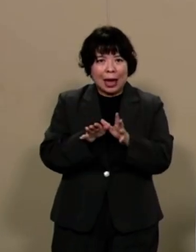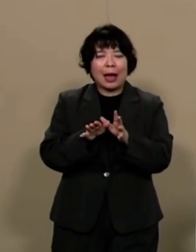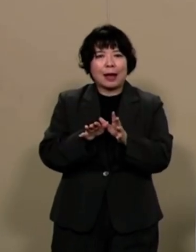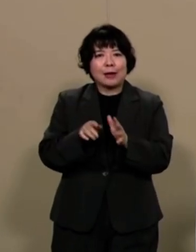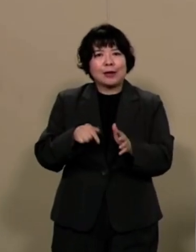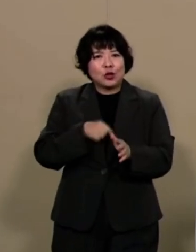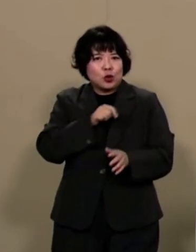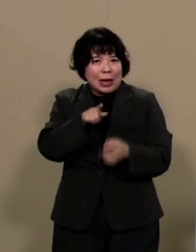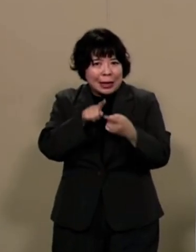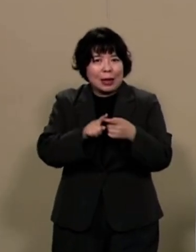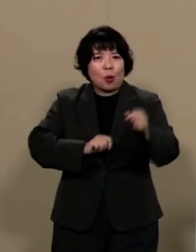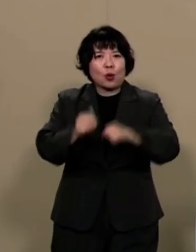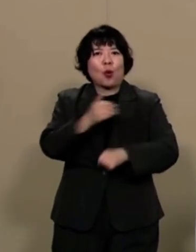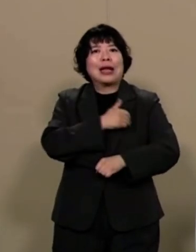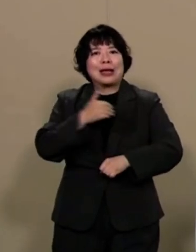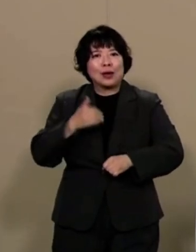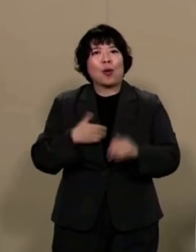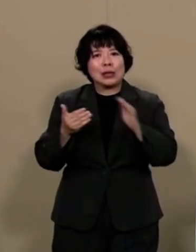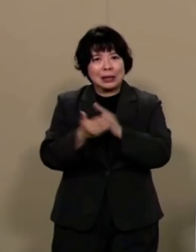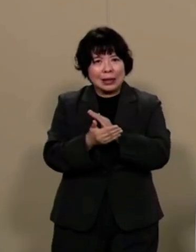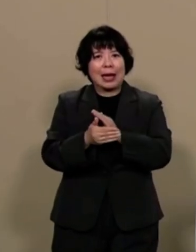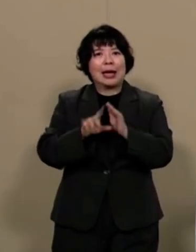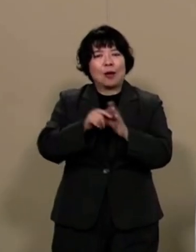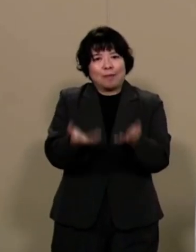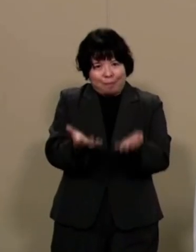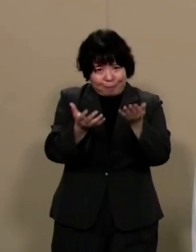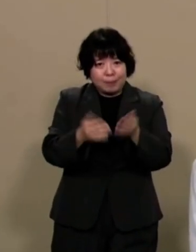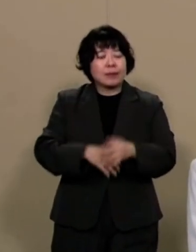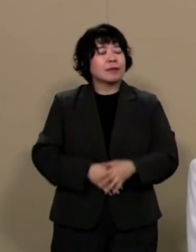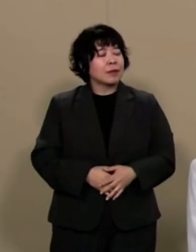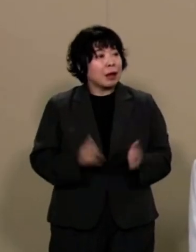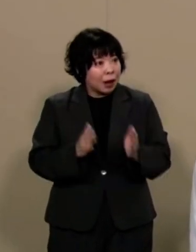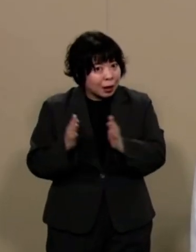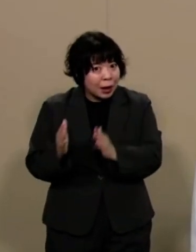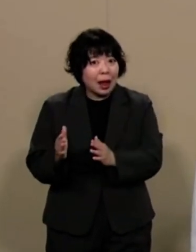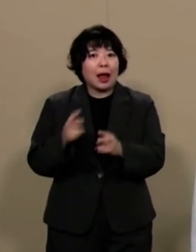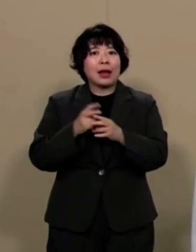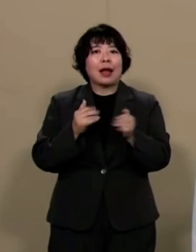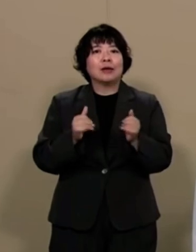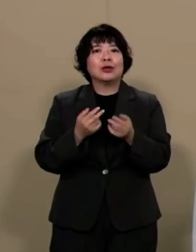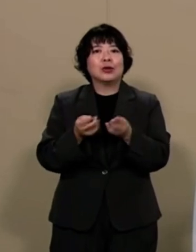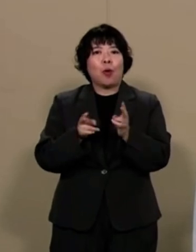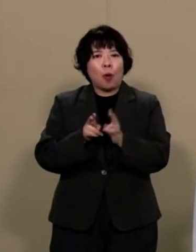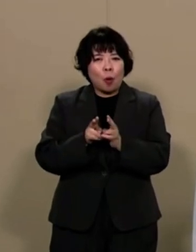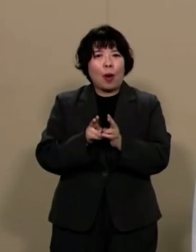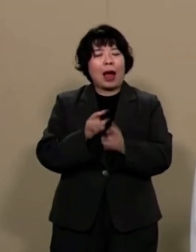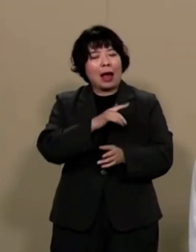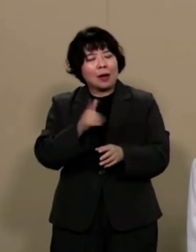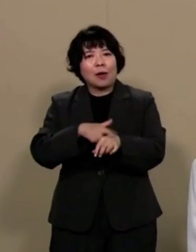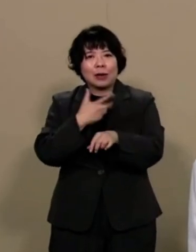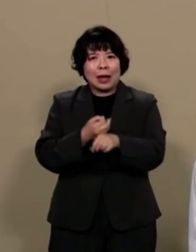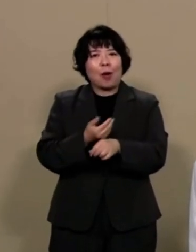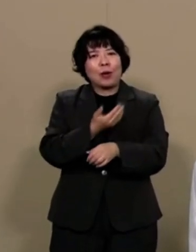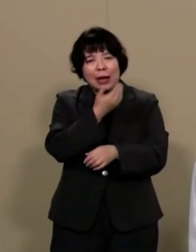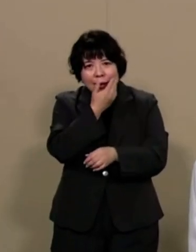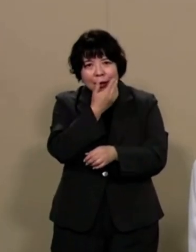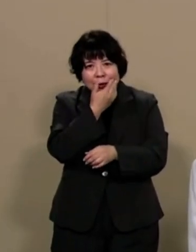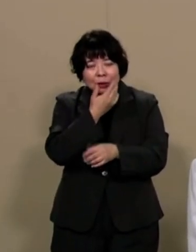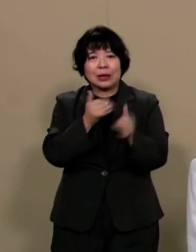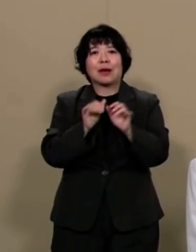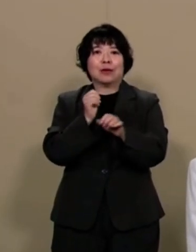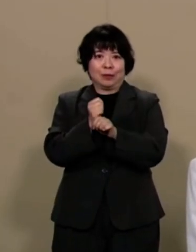できるようにし活力ある地域を作っていきますさて立憲民主党は多様性を大事にした社会を作ろう